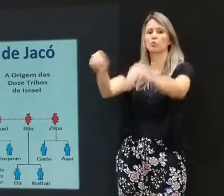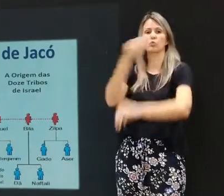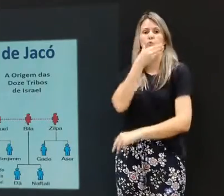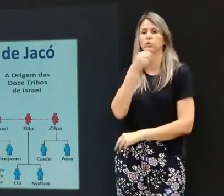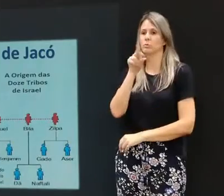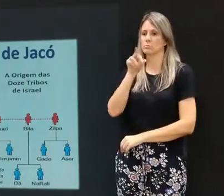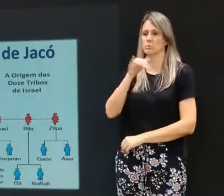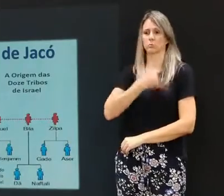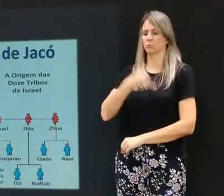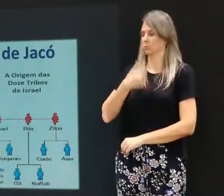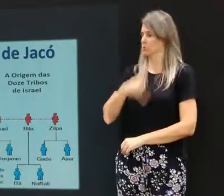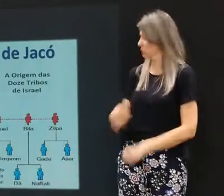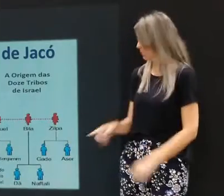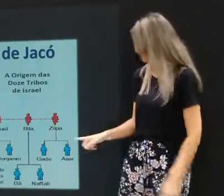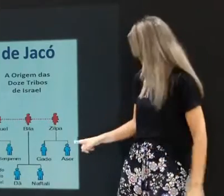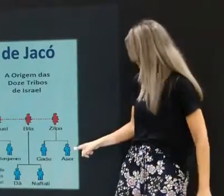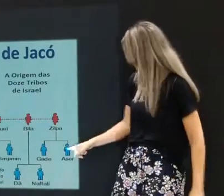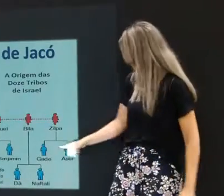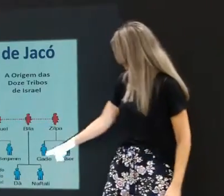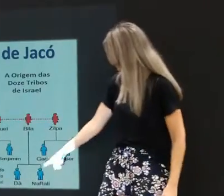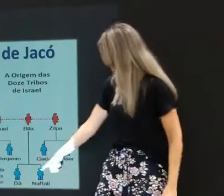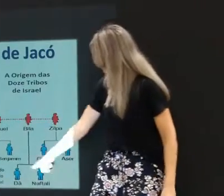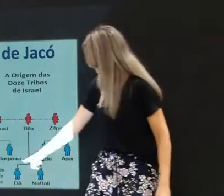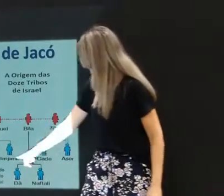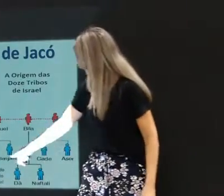Então, todos, né,